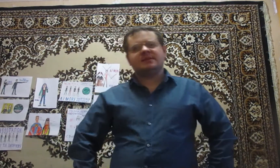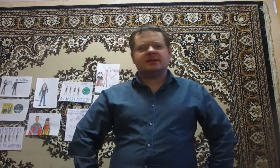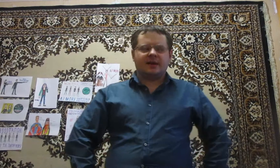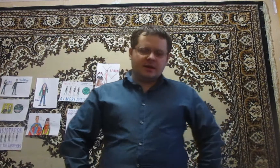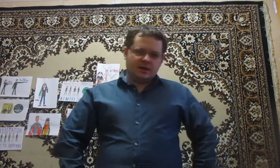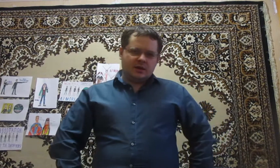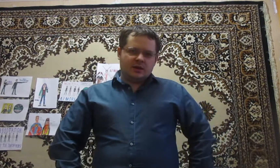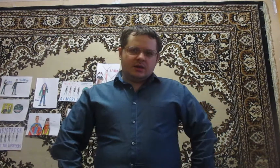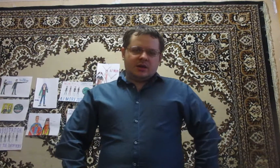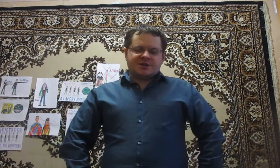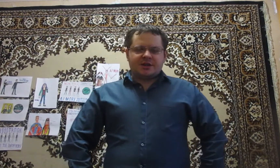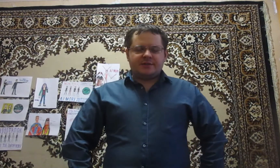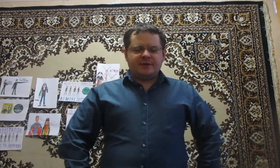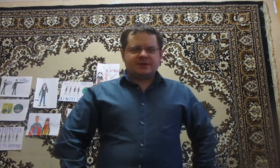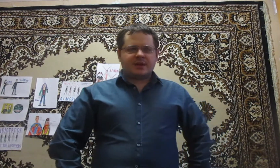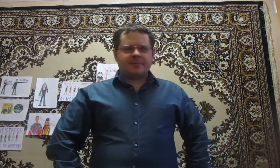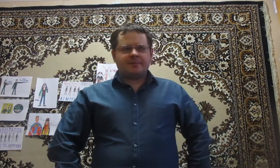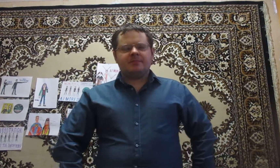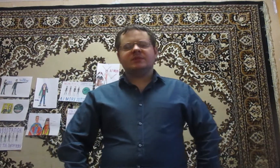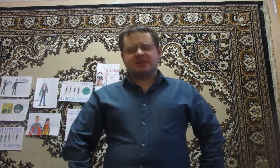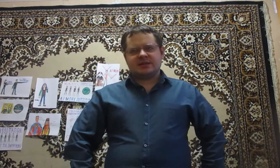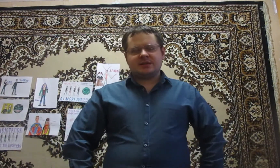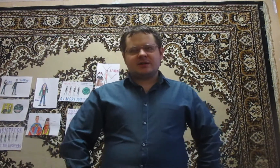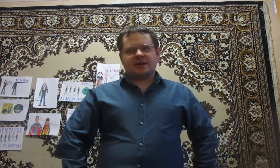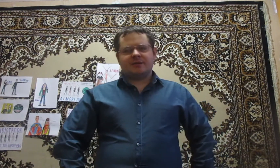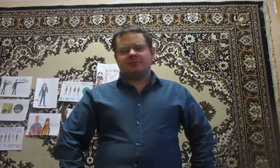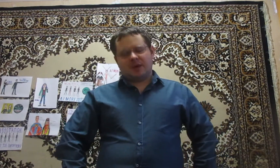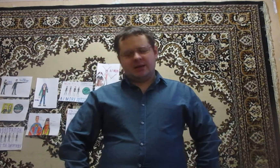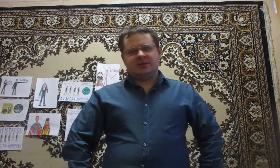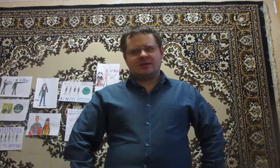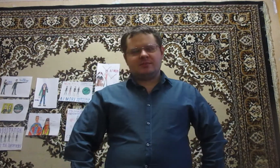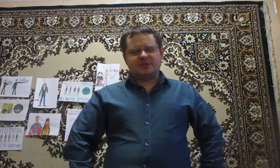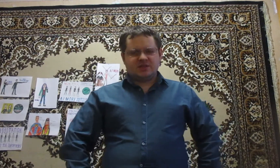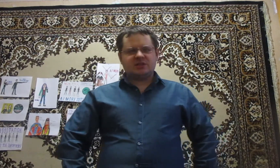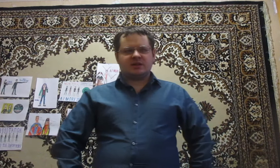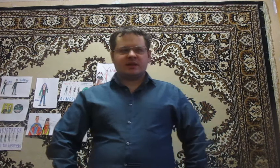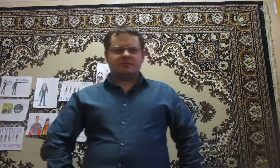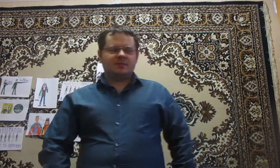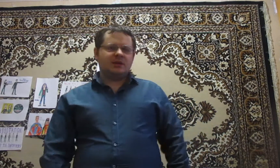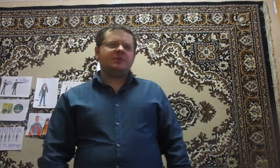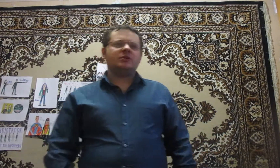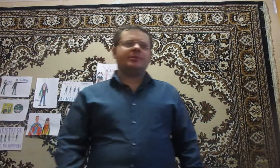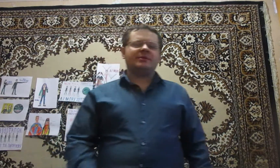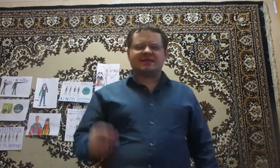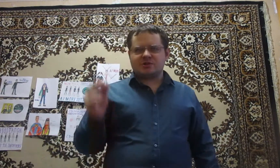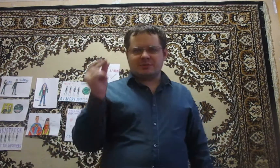заказали. Жанна Фриске, дискотека «Авария», «Малинки». Поддержите лайком. И передаю привет Сашико